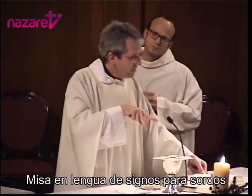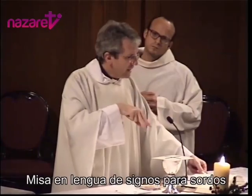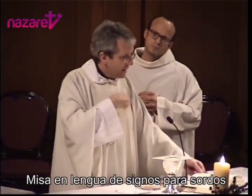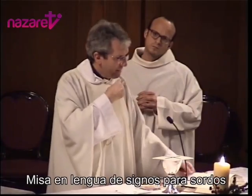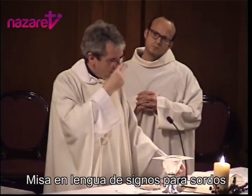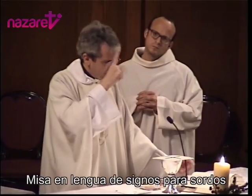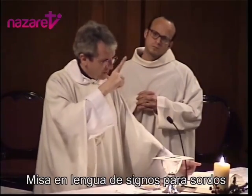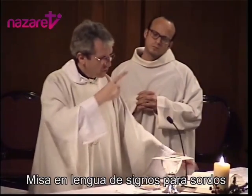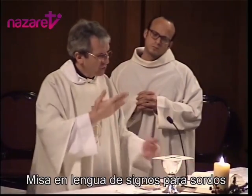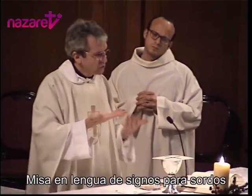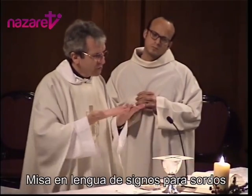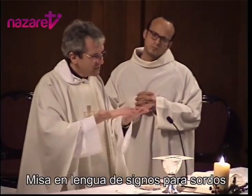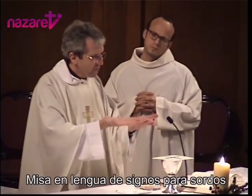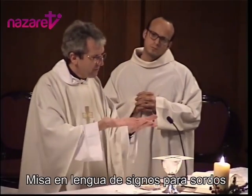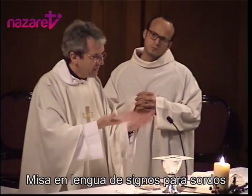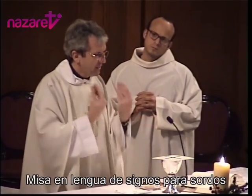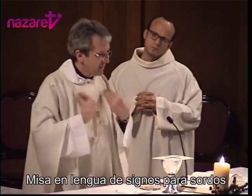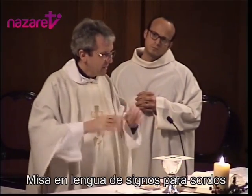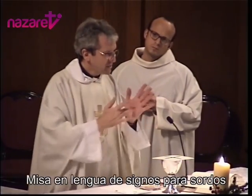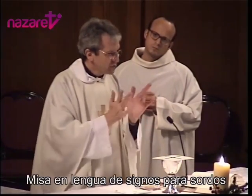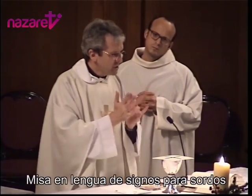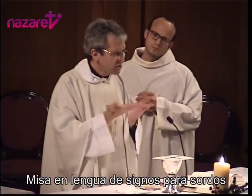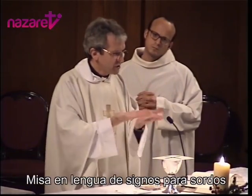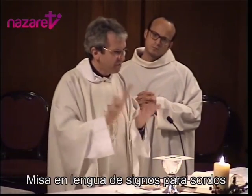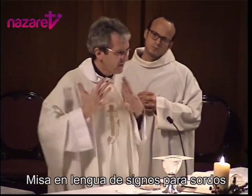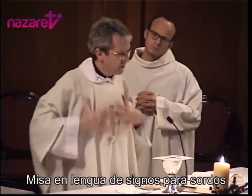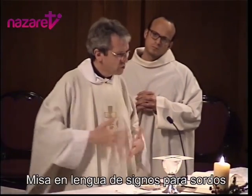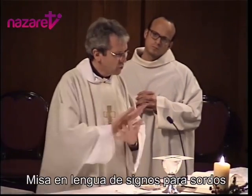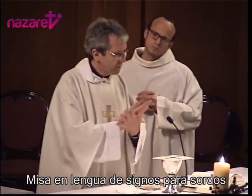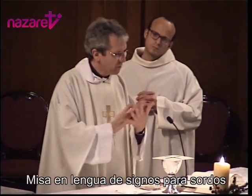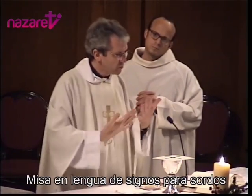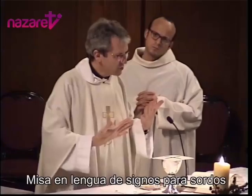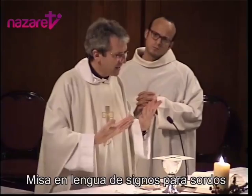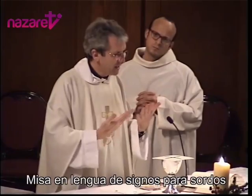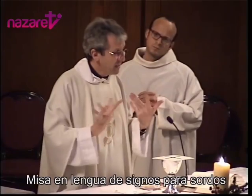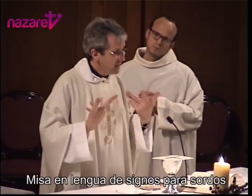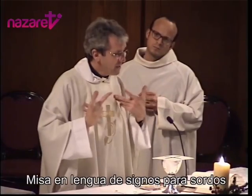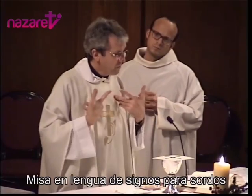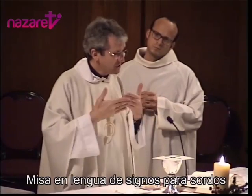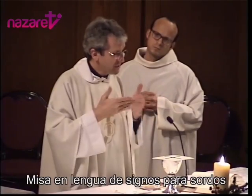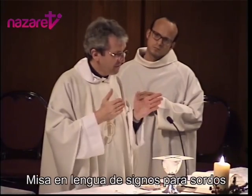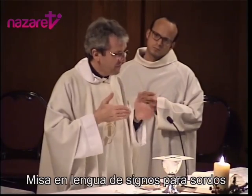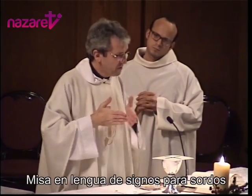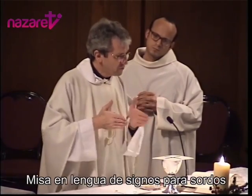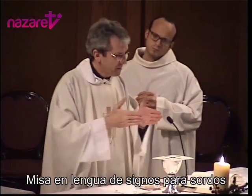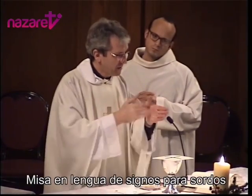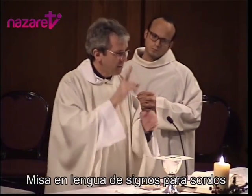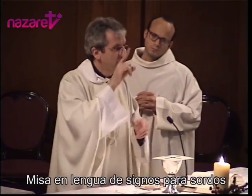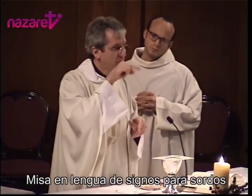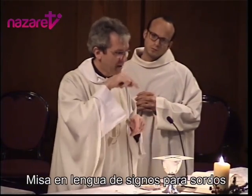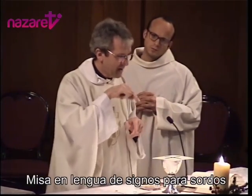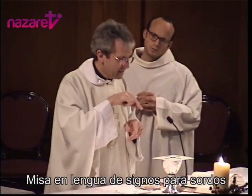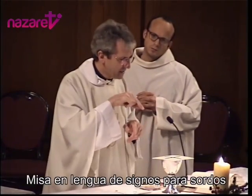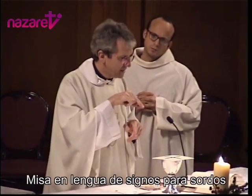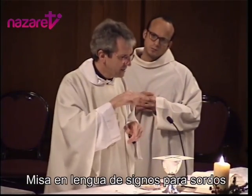Dirige tu mirada, Padre Santo, sobre esta ofrenda. Es Jesucristo que se ofrece con su cuerpo y con su sangre, y por este sacrificio nos abre el